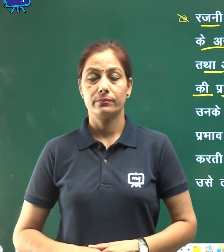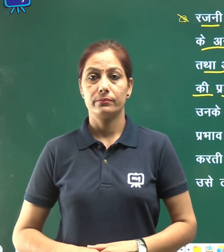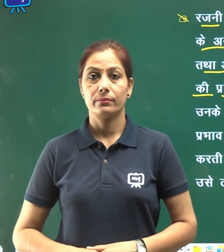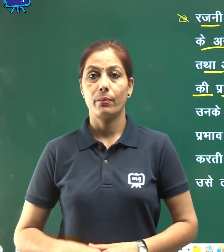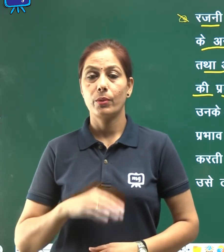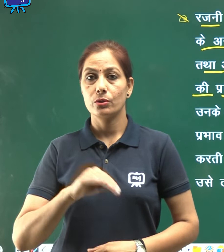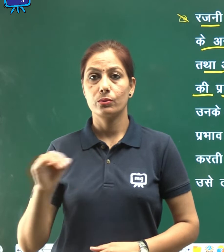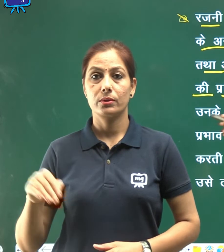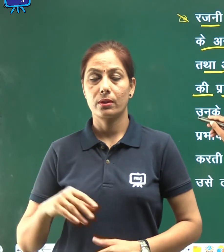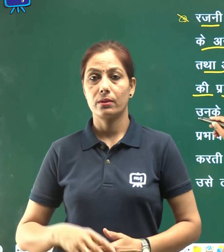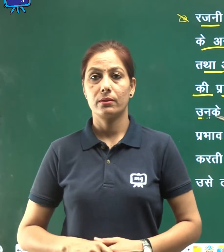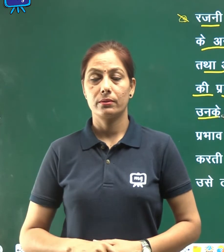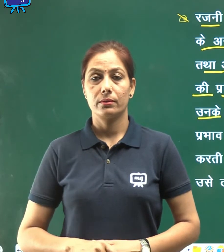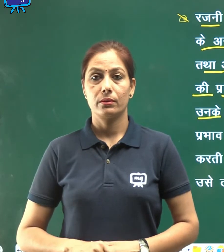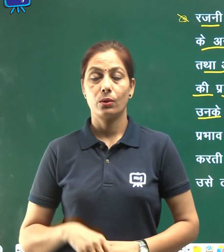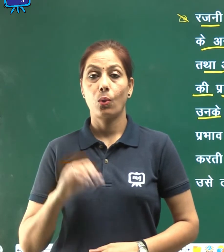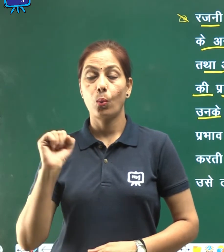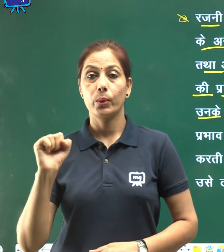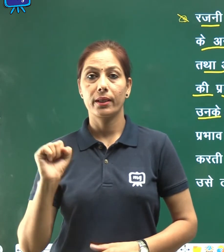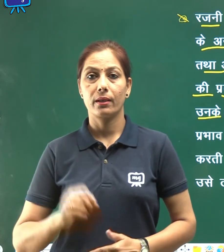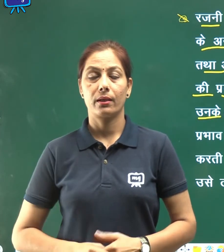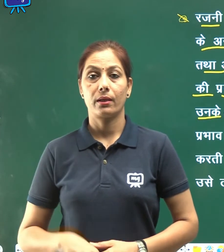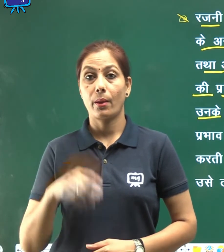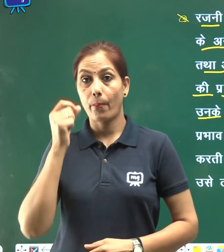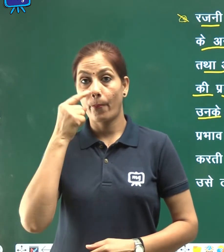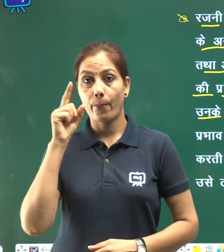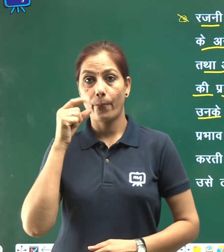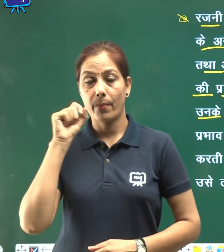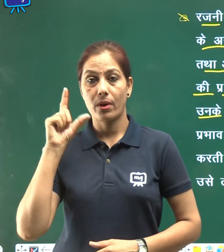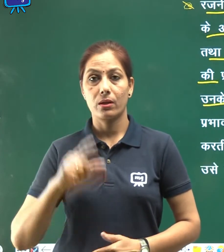बच्चों तथा उनके अभिभावकों पर